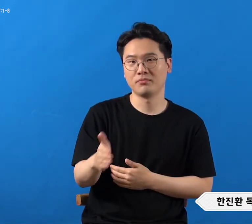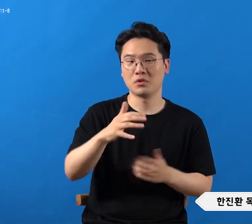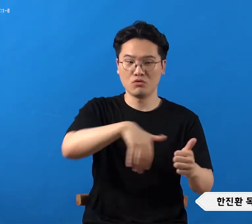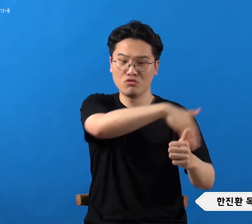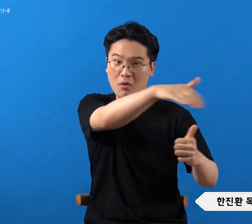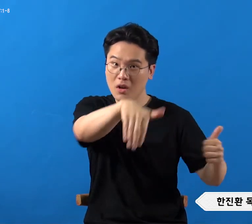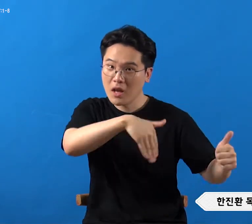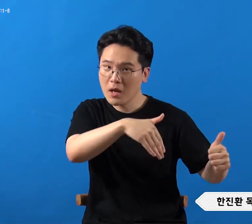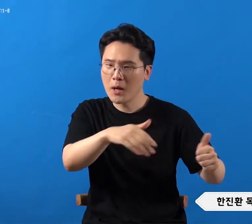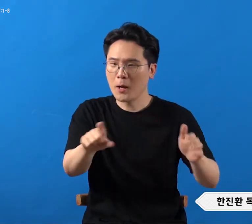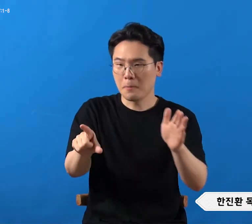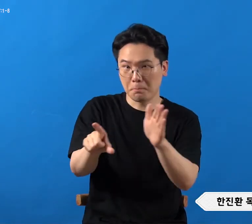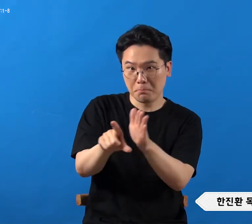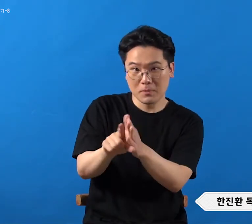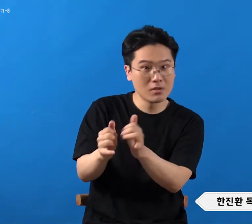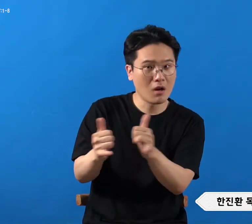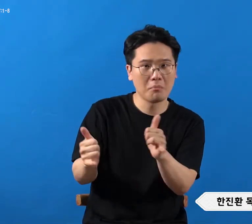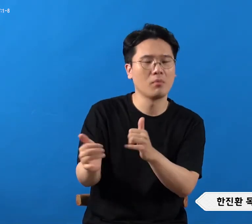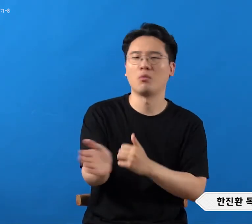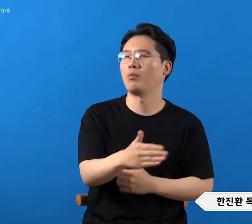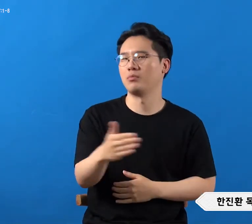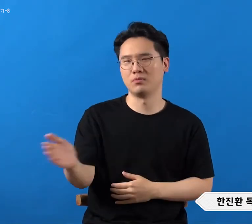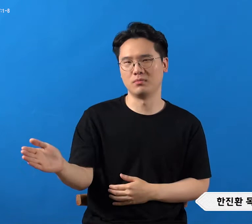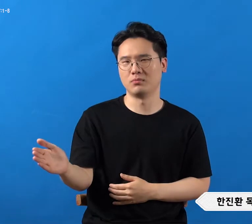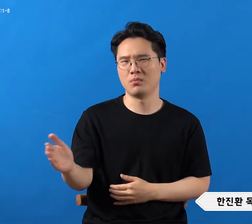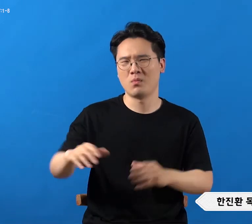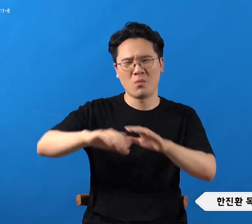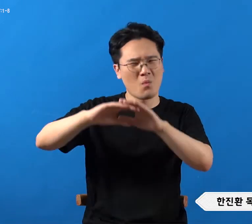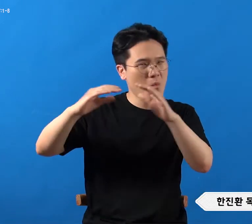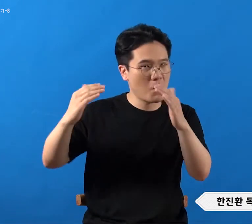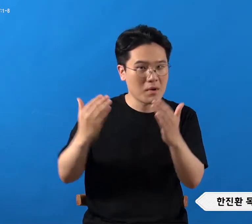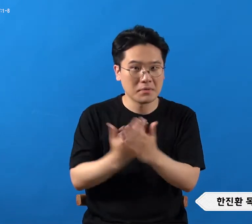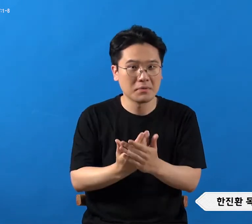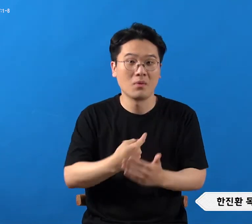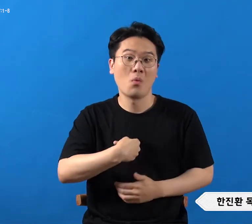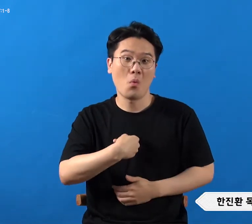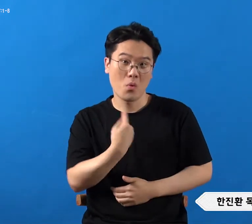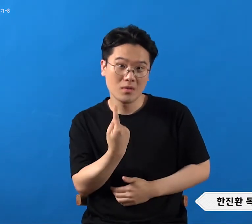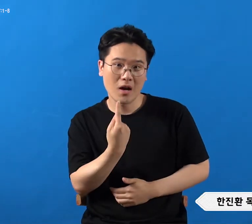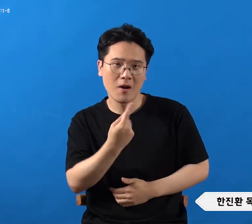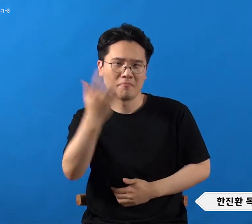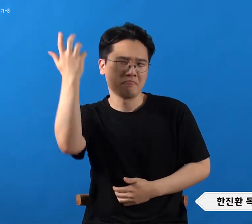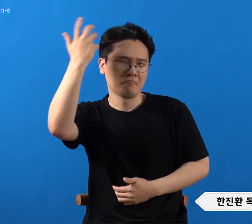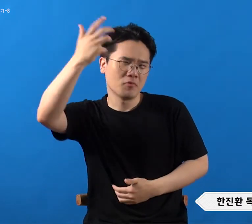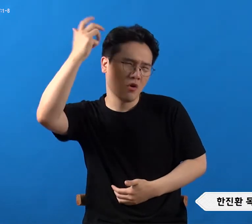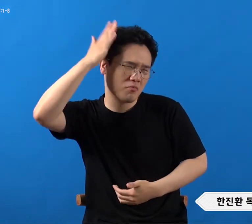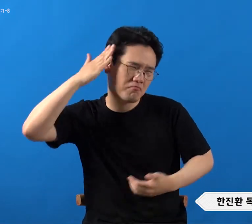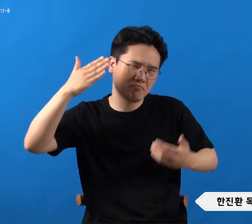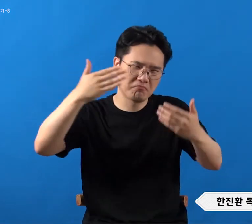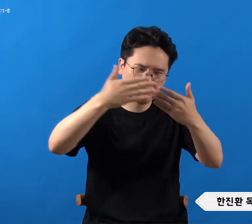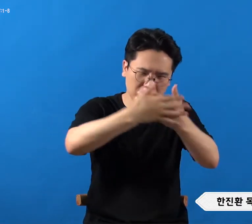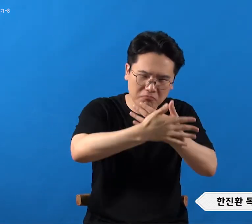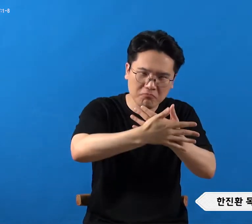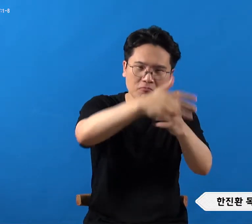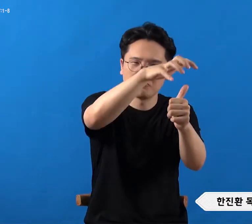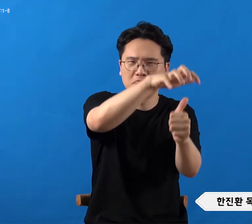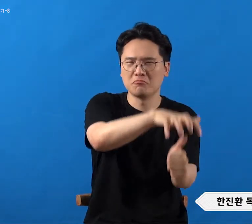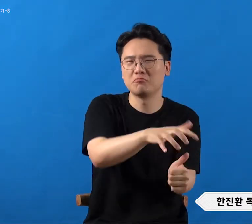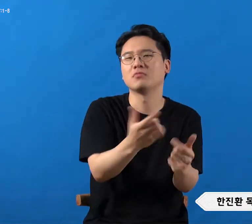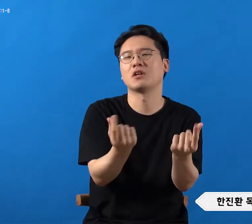믿는 사람도 아무도 없습니다. 완전히 자기 혼자 영적인 암흑 가운데 뚝 떨어져 있는 것과